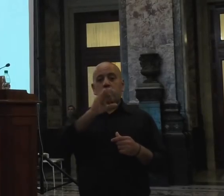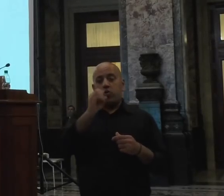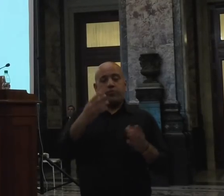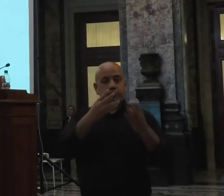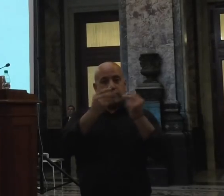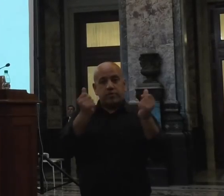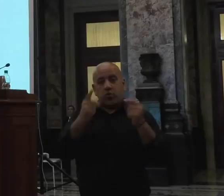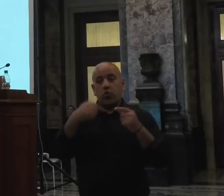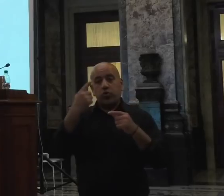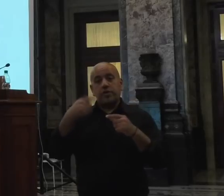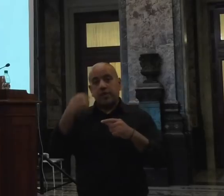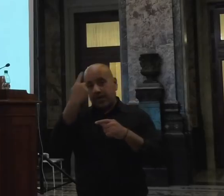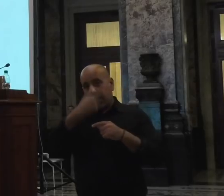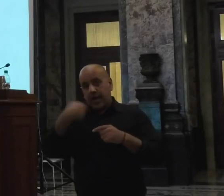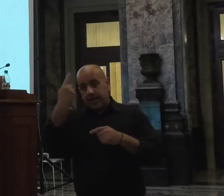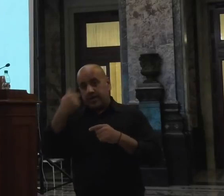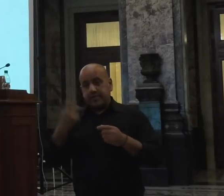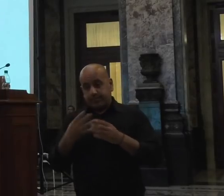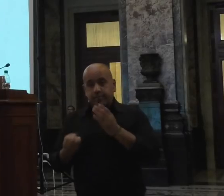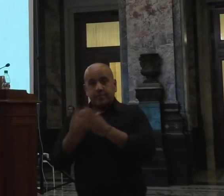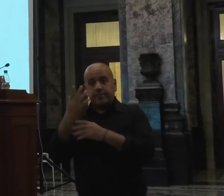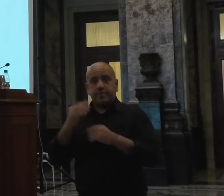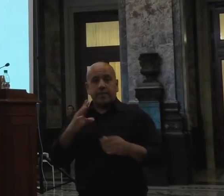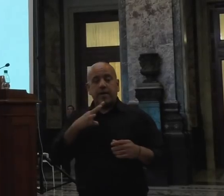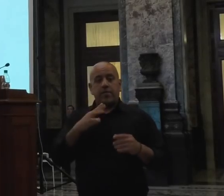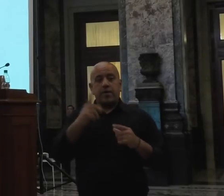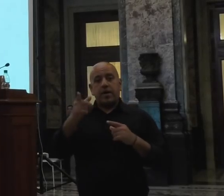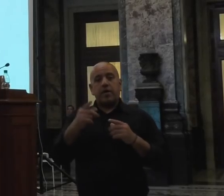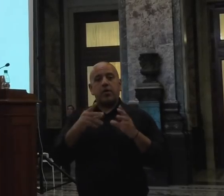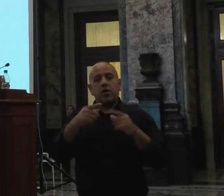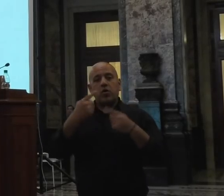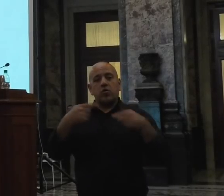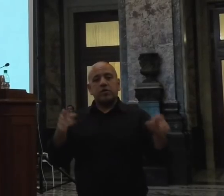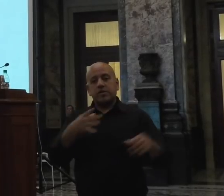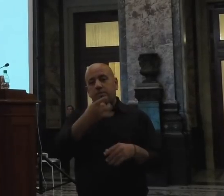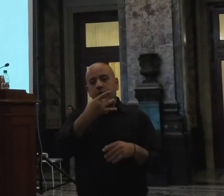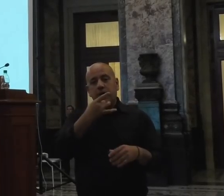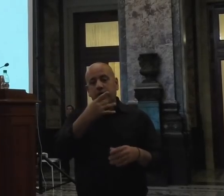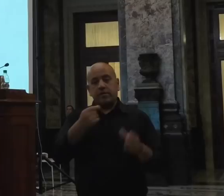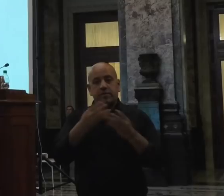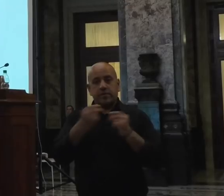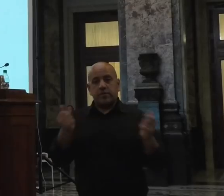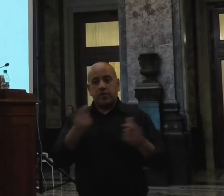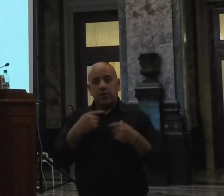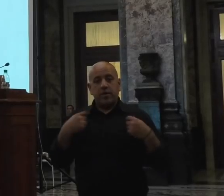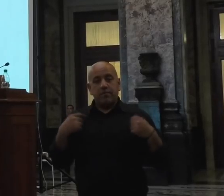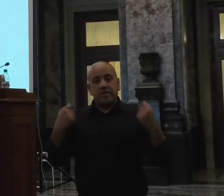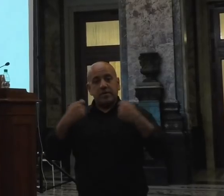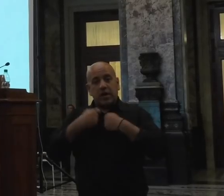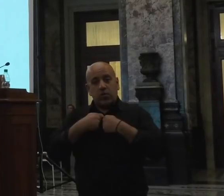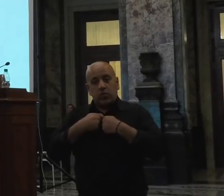otras caras aparecieron, había gafetes blancos que desaparecieron, mi saco cambió de